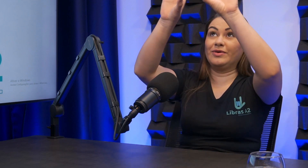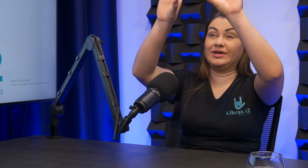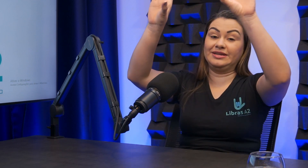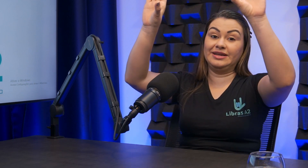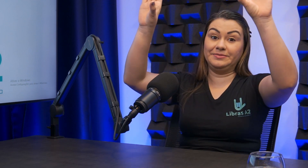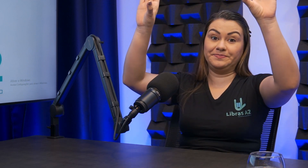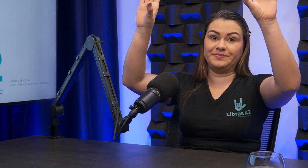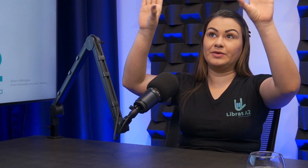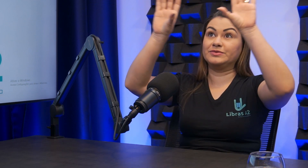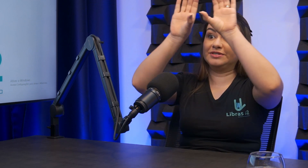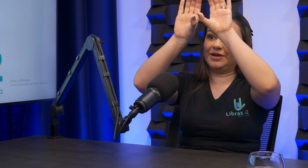aqui, né? Céu.